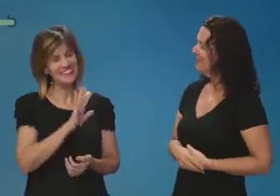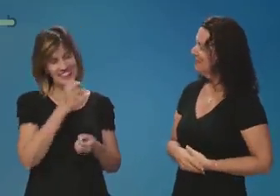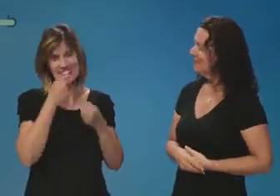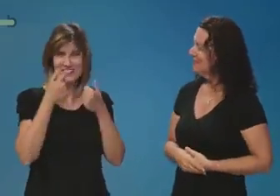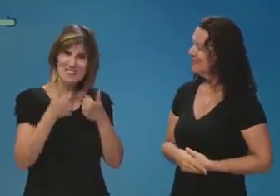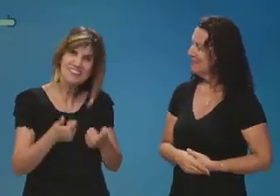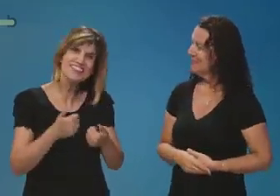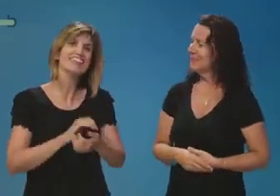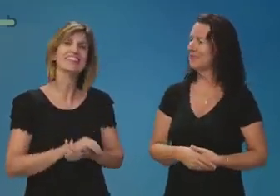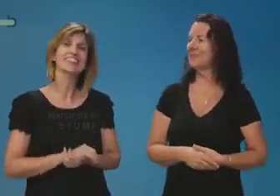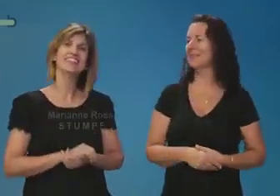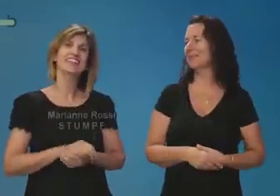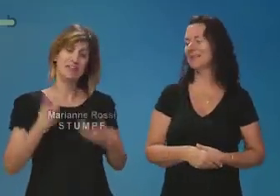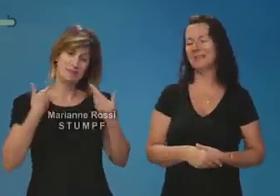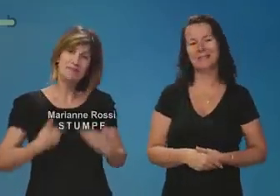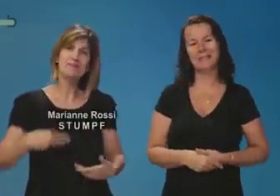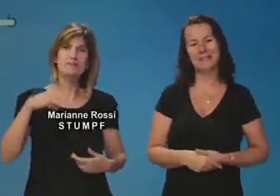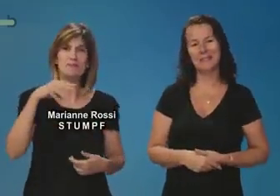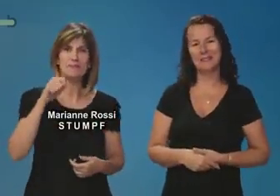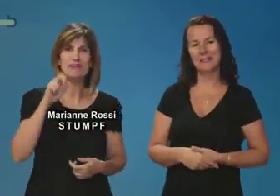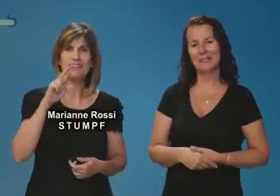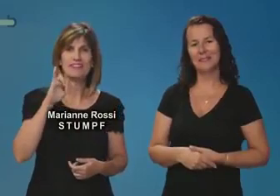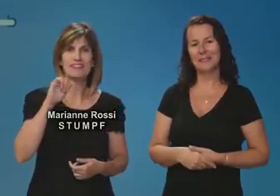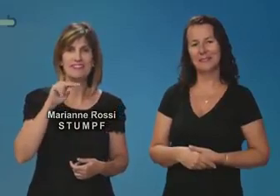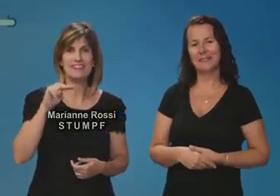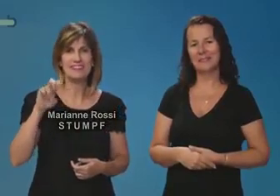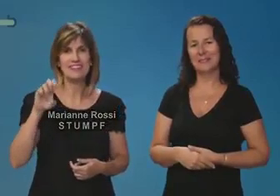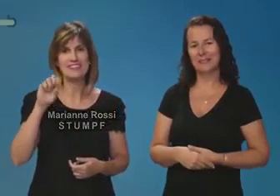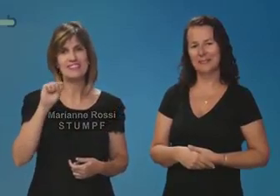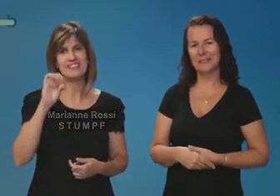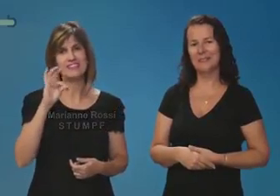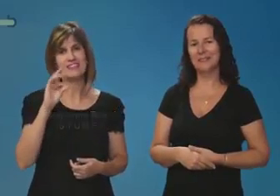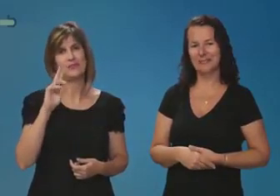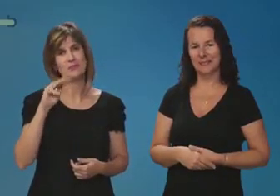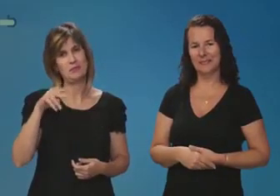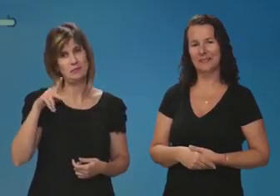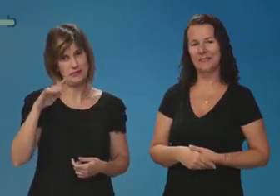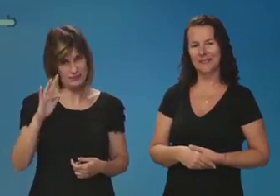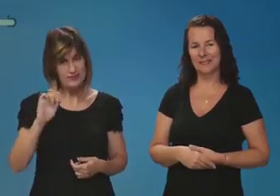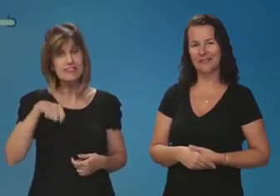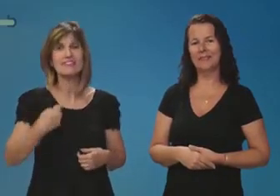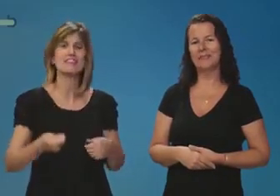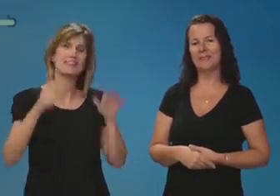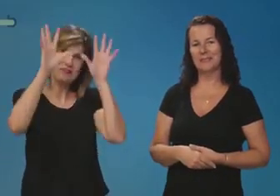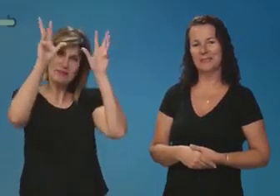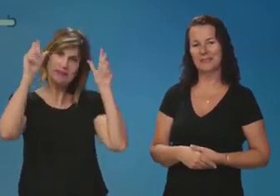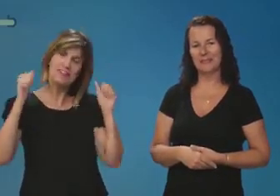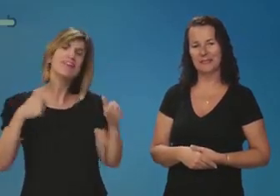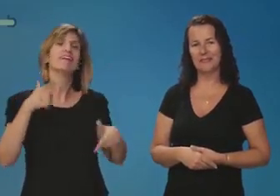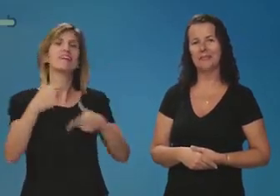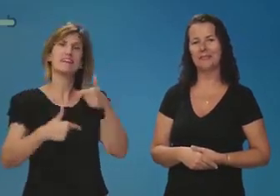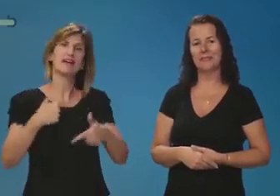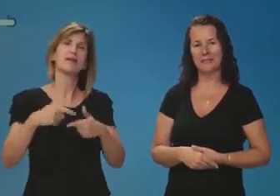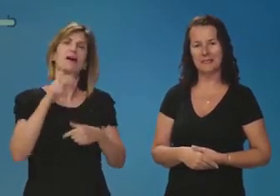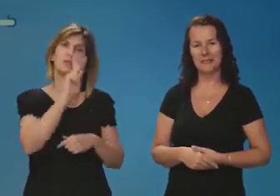Olá, tudo bem? Eu sou Mariane Stumpf e este é meu sinal. Trabalho como professora da UFSC na área